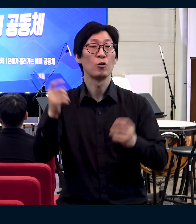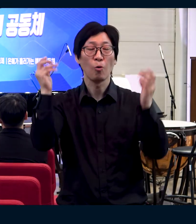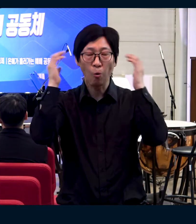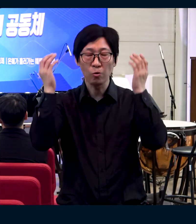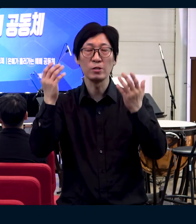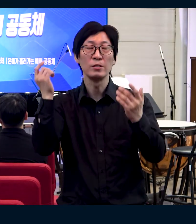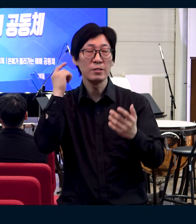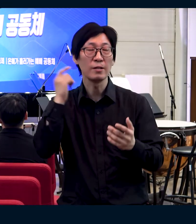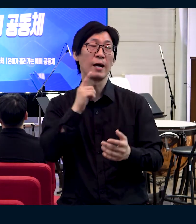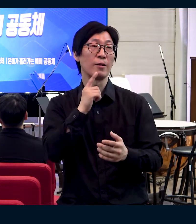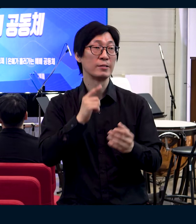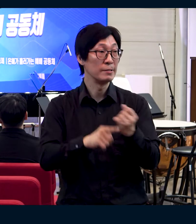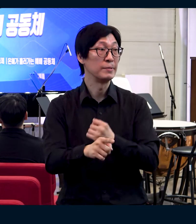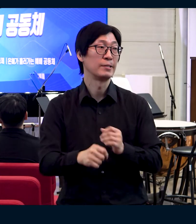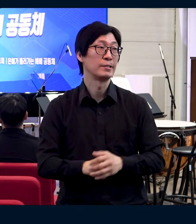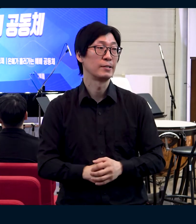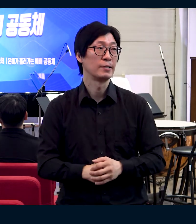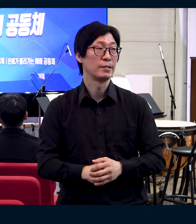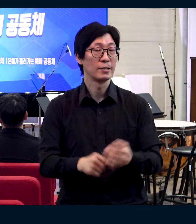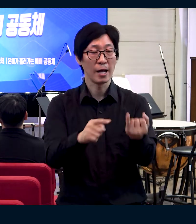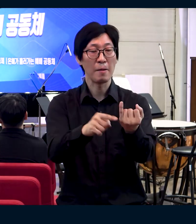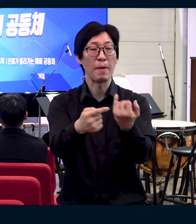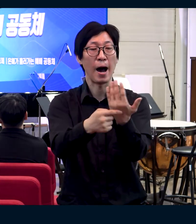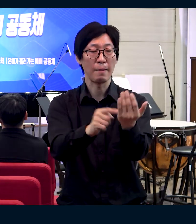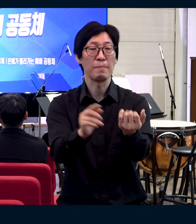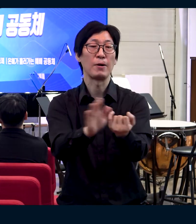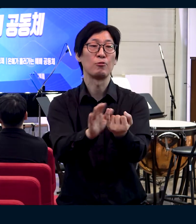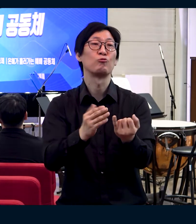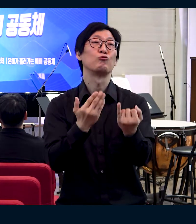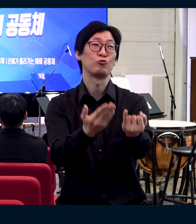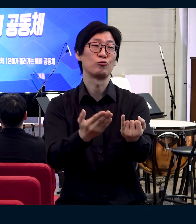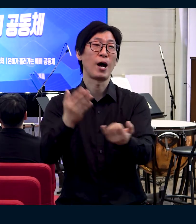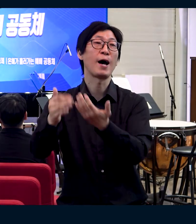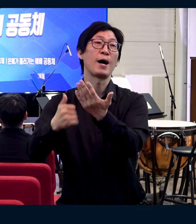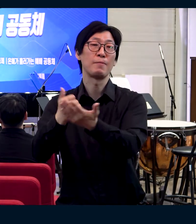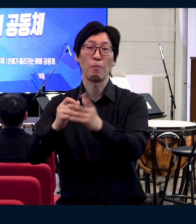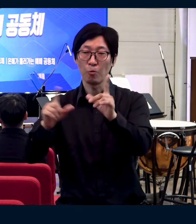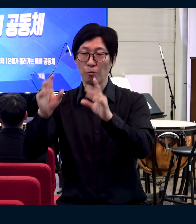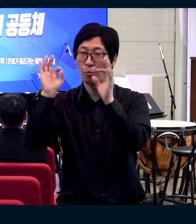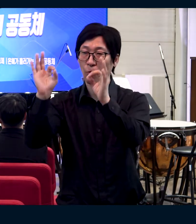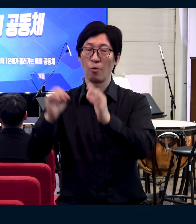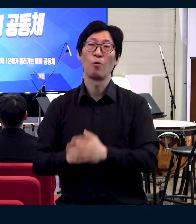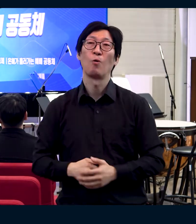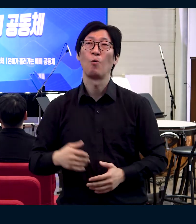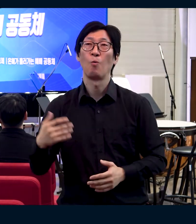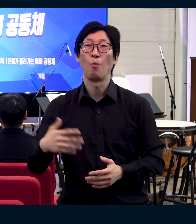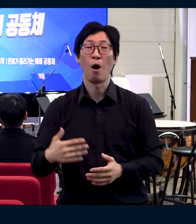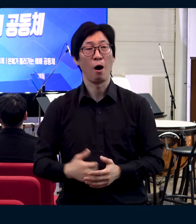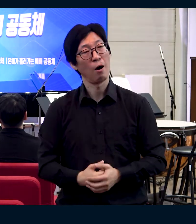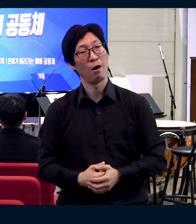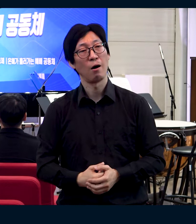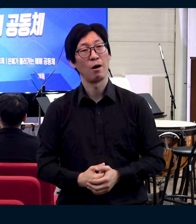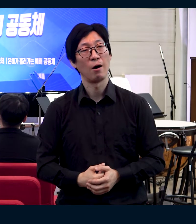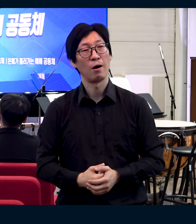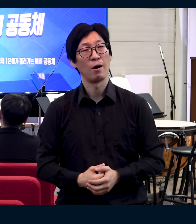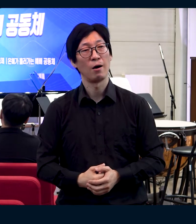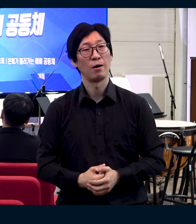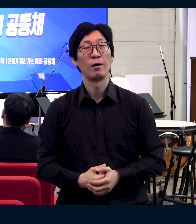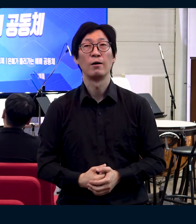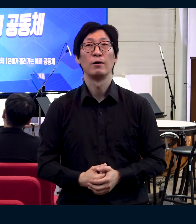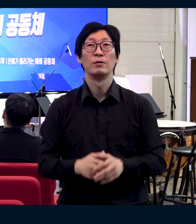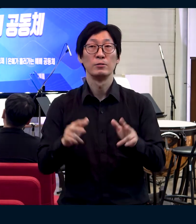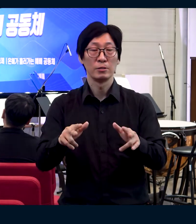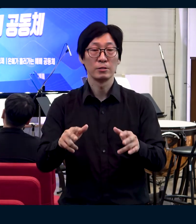무너진 하갈의 마음을 만지시는 그런 말씀까지 주고 있는 이 모습 보면서 언뜻 볼 때는요, 뭐지? 싶을